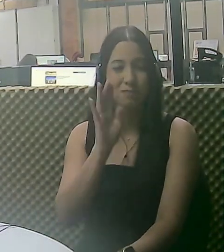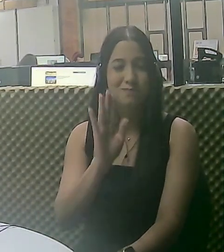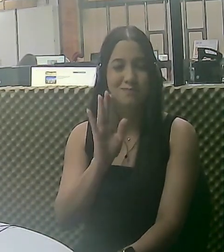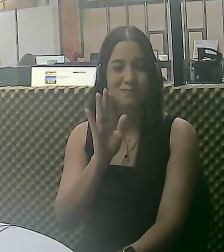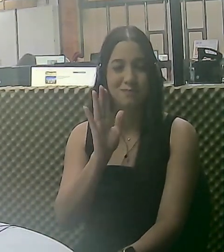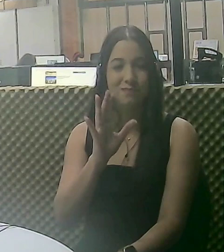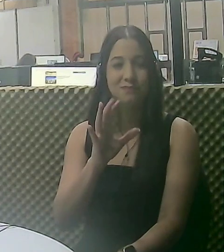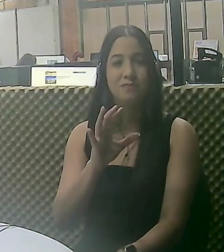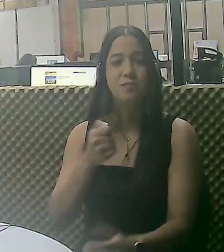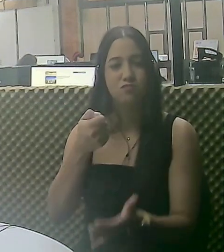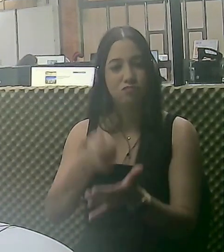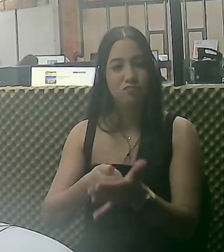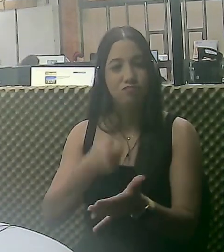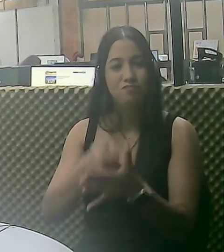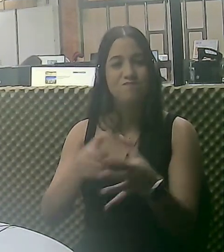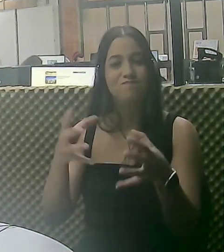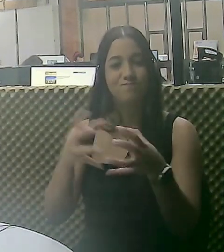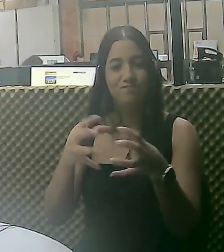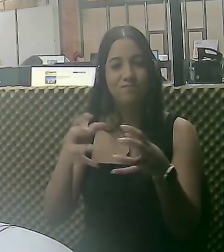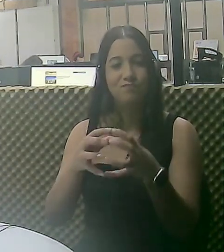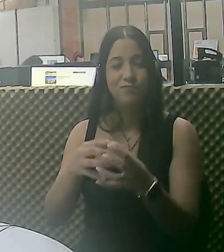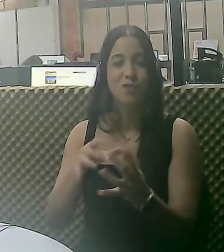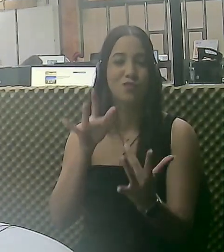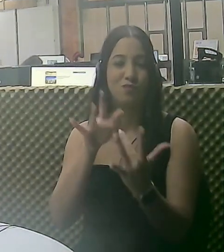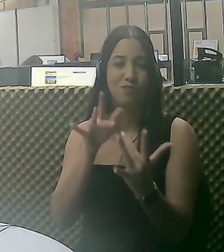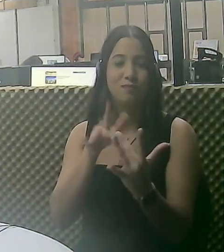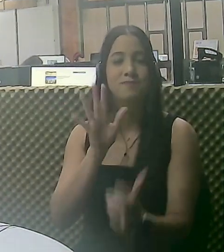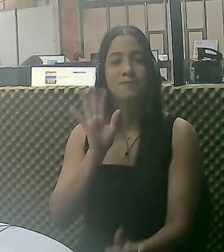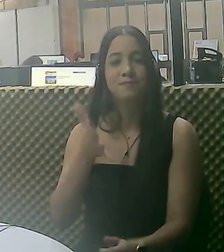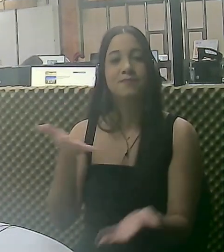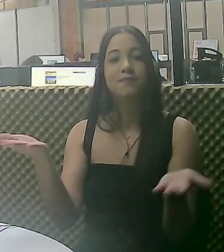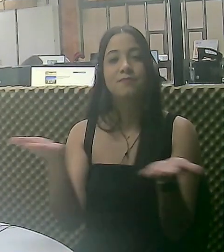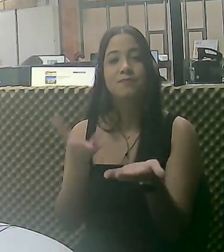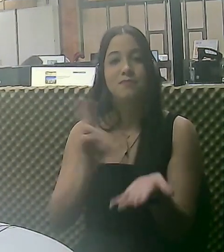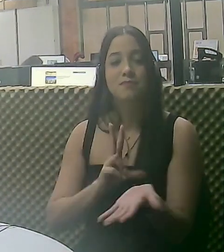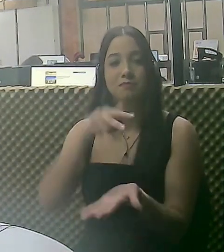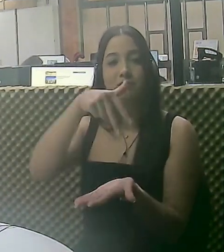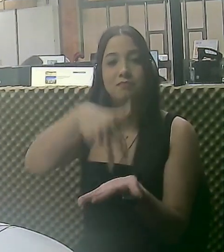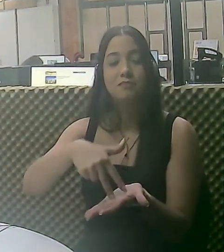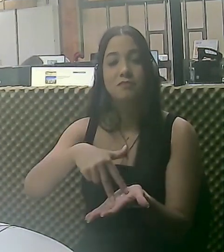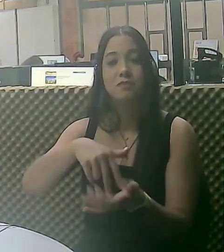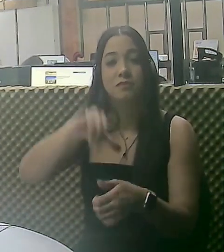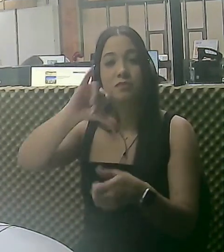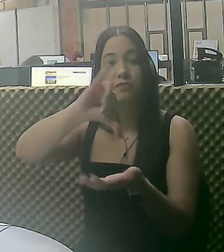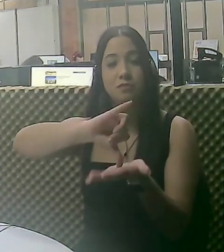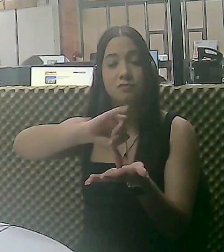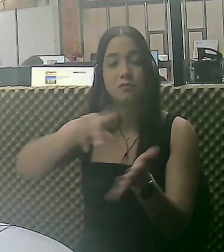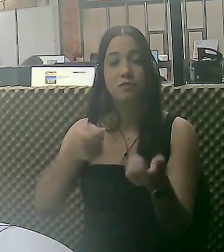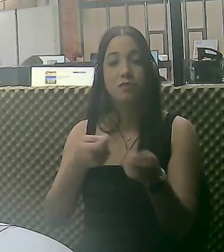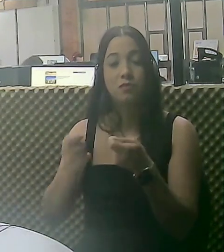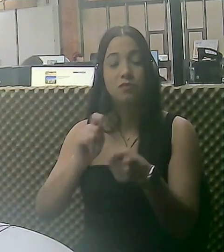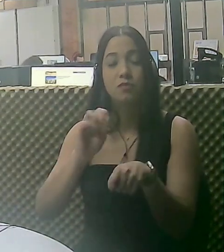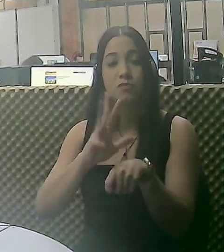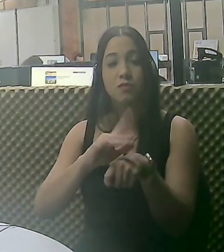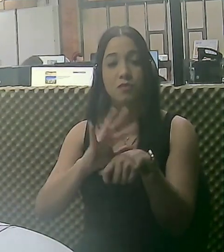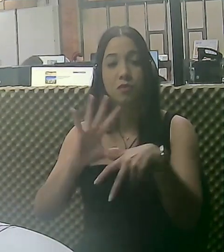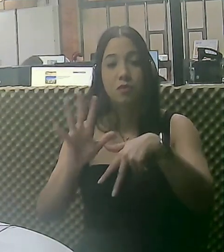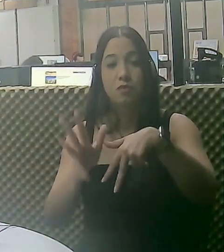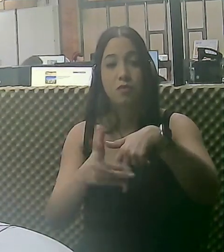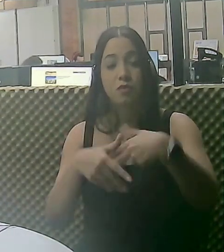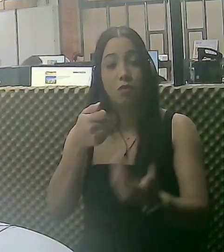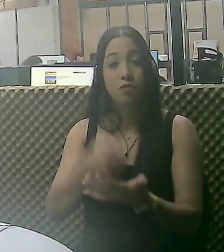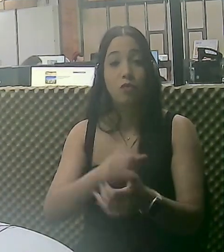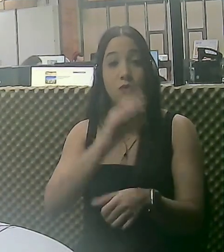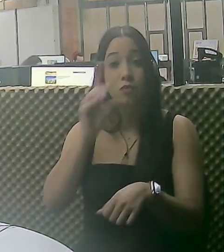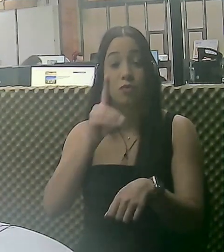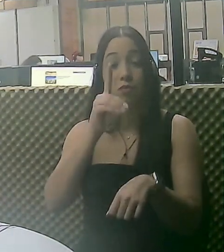Opa, que dessa luta aqui, essa turma sabe muito bem. Hoje eu tô aqui no Centro de Controle de Zoonoses, que batalha o ano inteiro contra esse danado